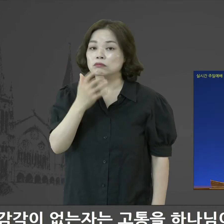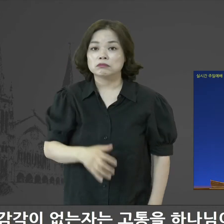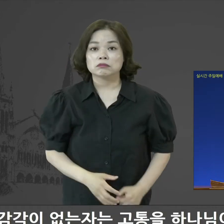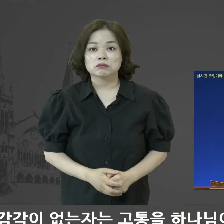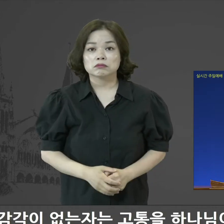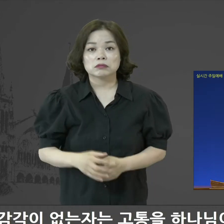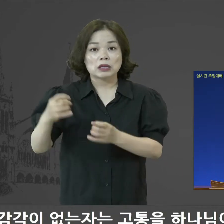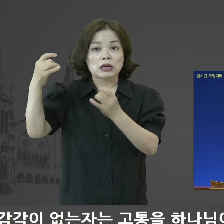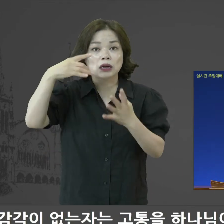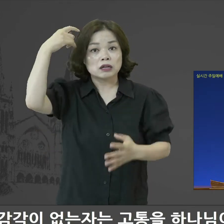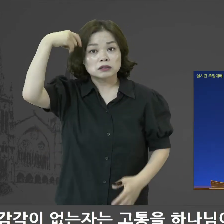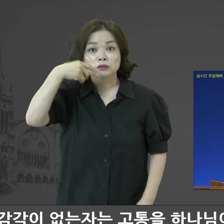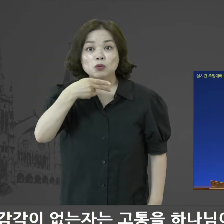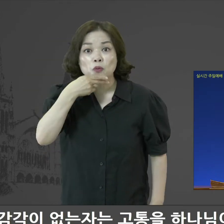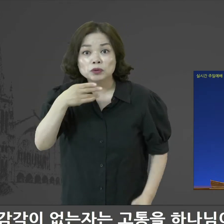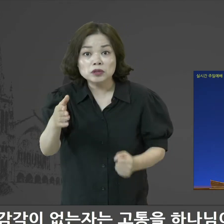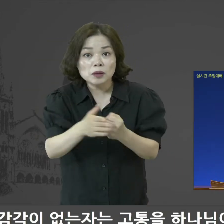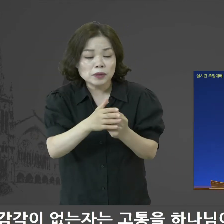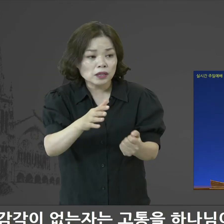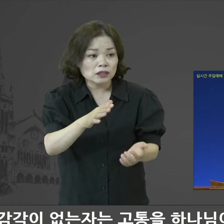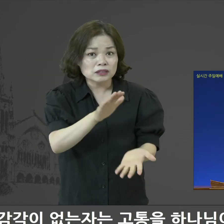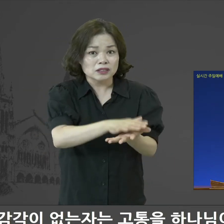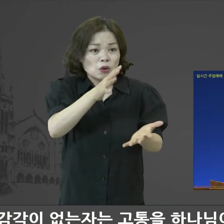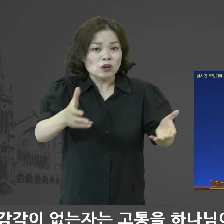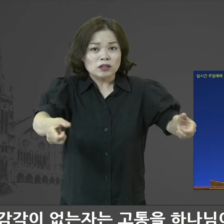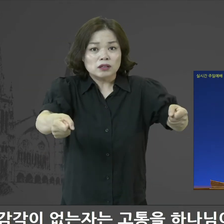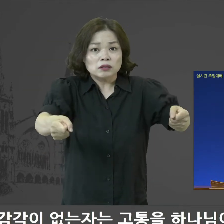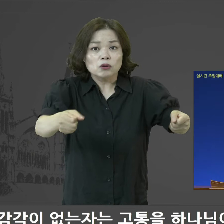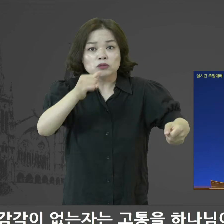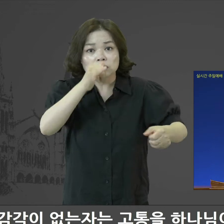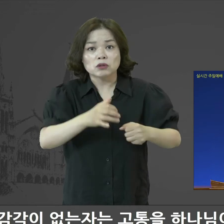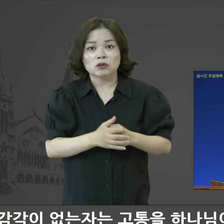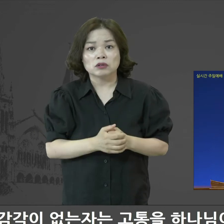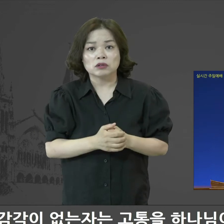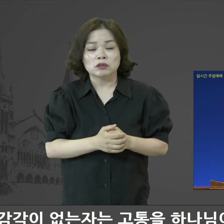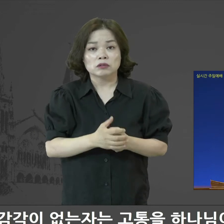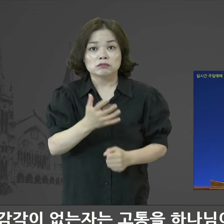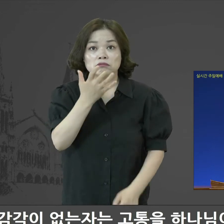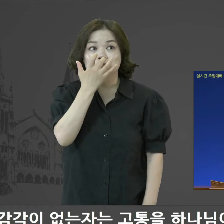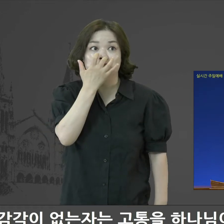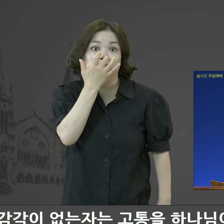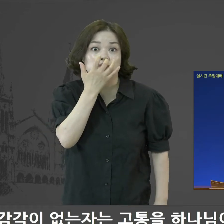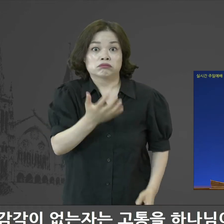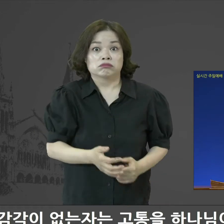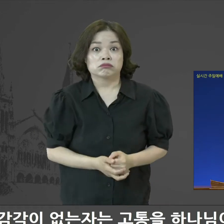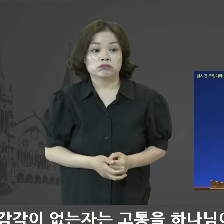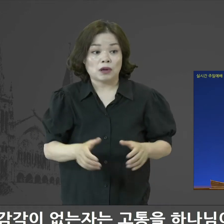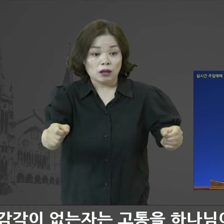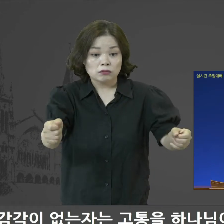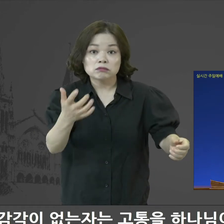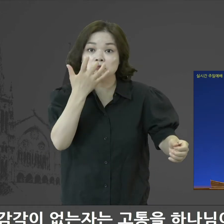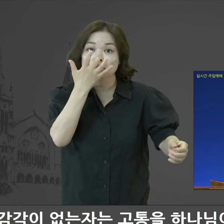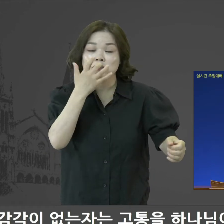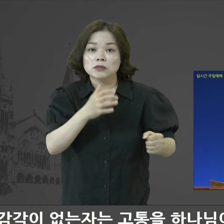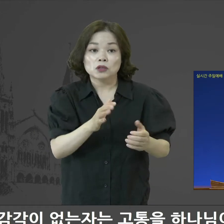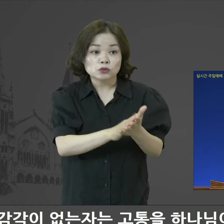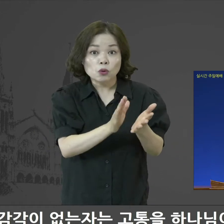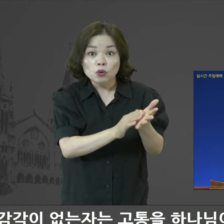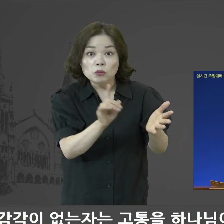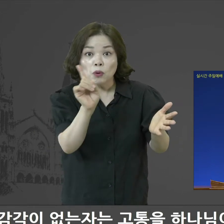감각이 없으니까. 그래서 그 뜨거운 걸 계속 쥐고 있는 겁니다. 감각이 없죠. 안 뜨거워요. 대신 어떻게 됩니까? 손이